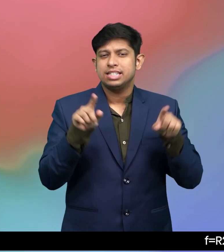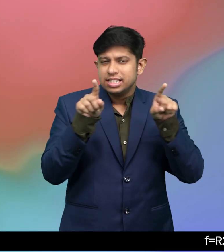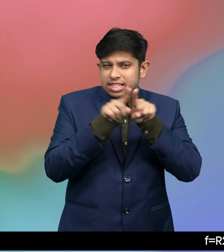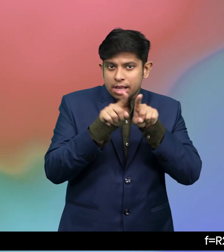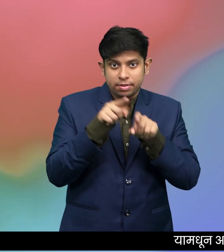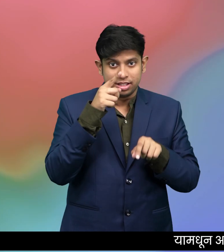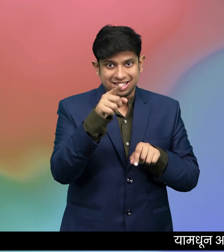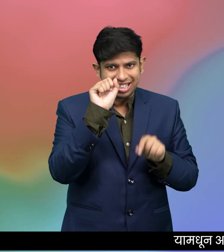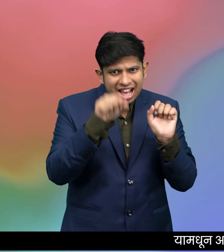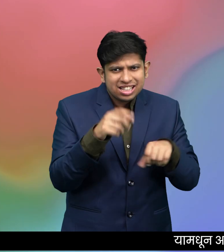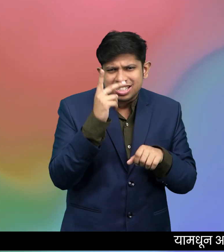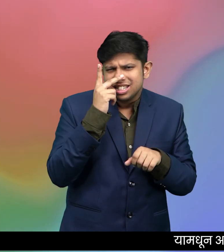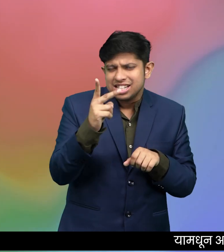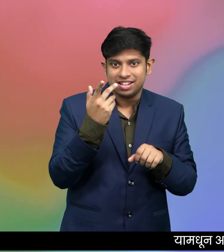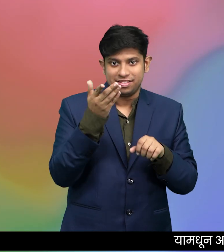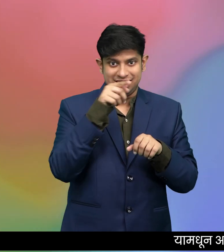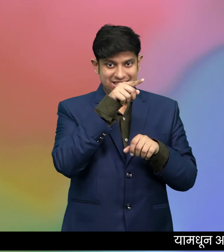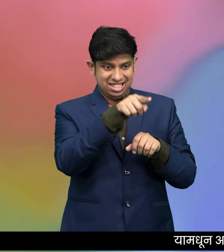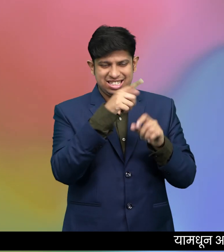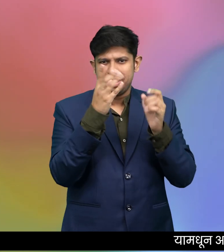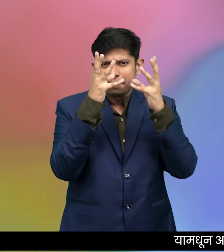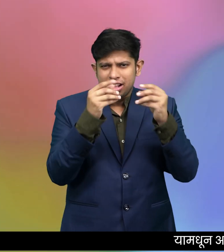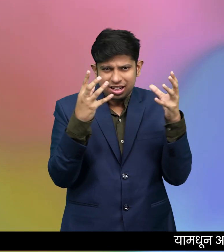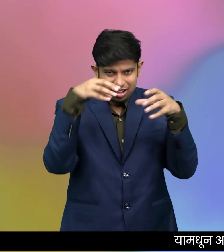As you कंसात can 2 see from यामधून this आपण काय equation, शिकू शकतो?